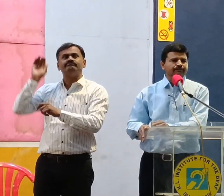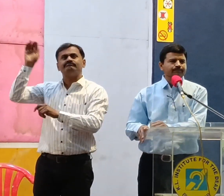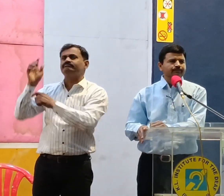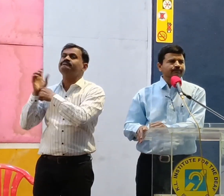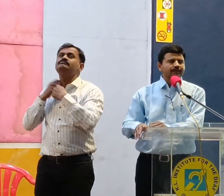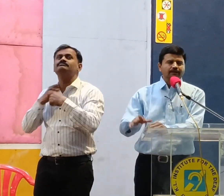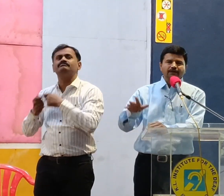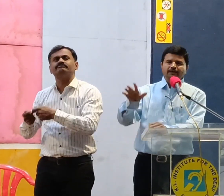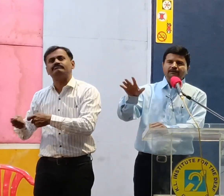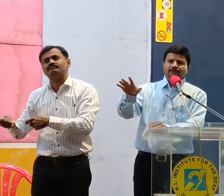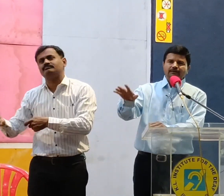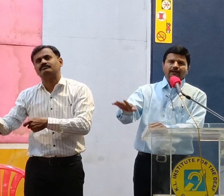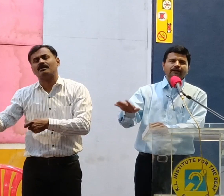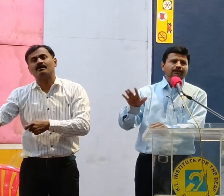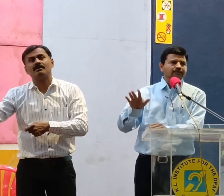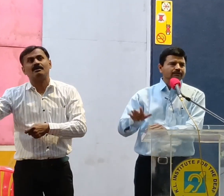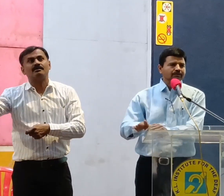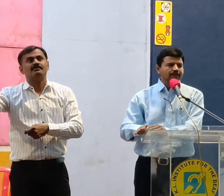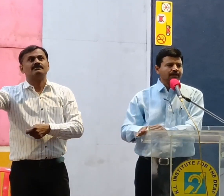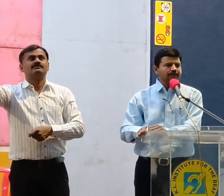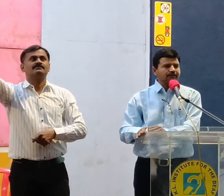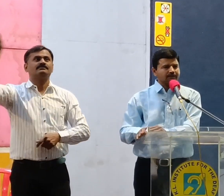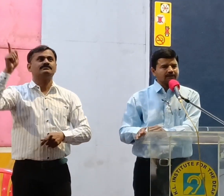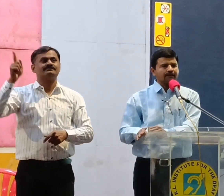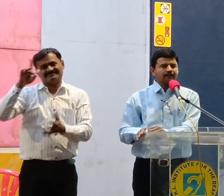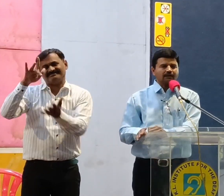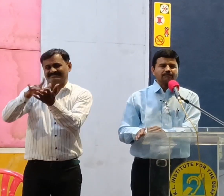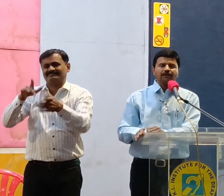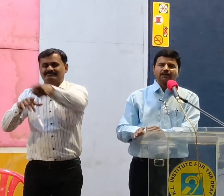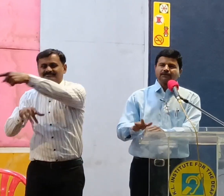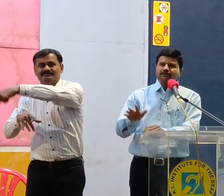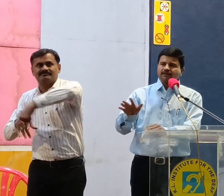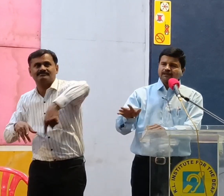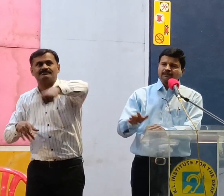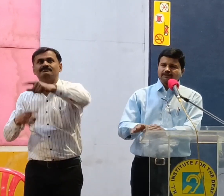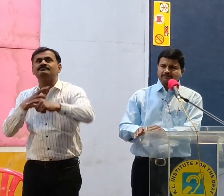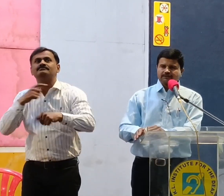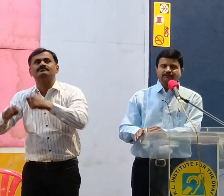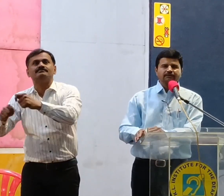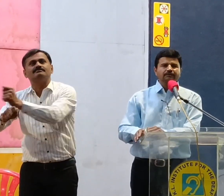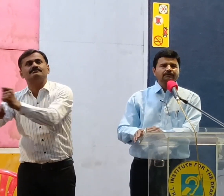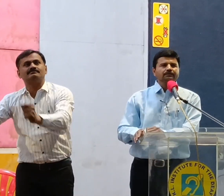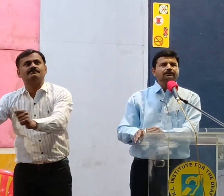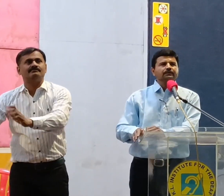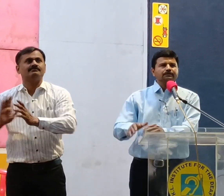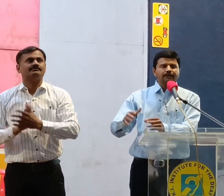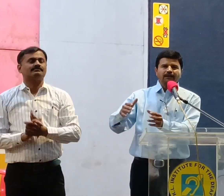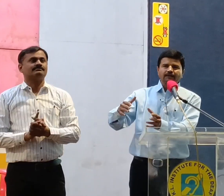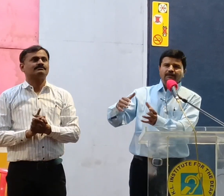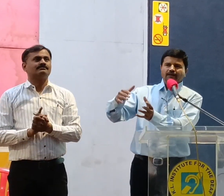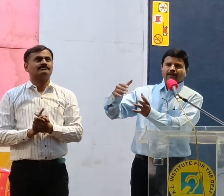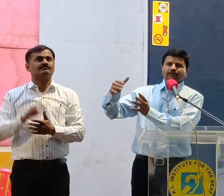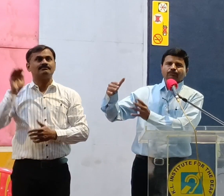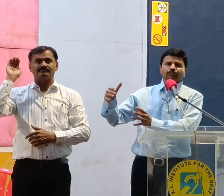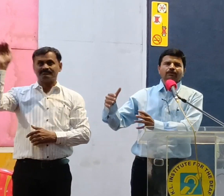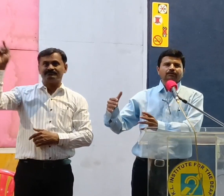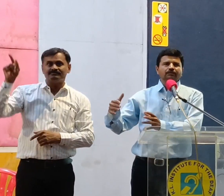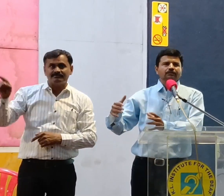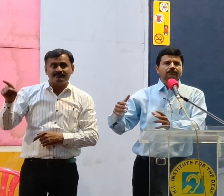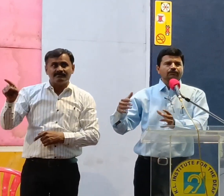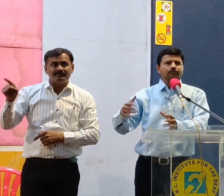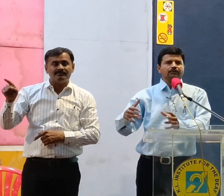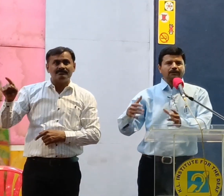છે અને એને એની જે જગ્યાએ રાખવાના હતા ત્યાં રાખે છે. ત્યારે એની